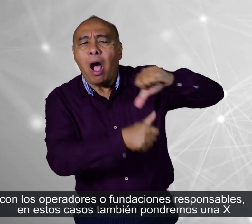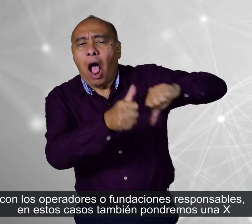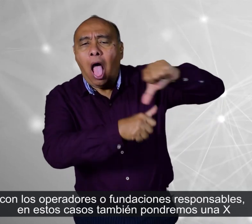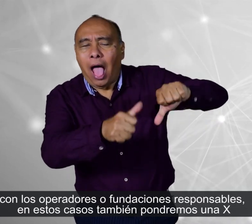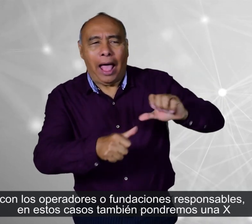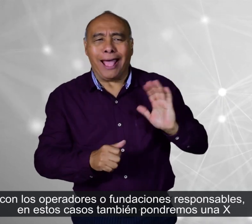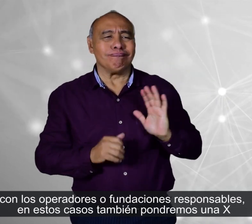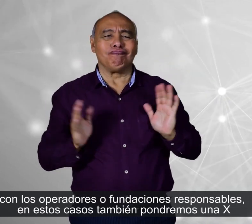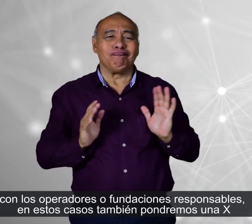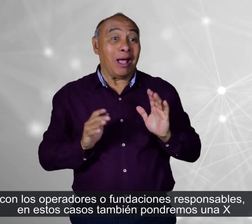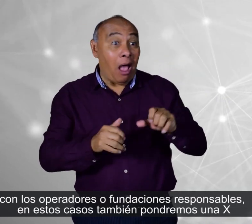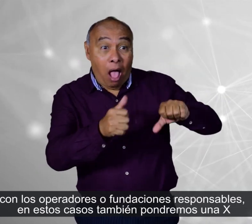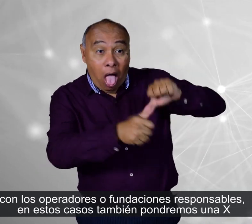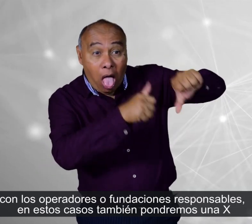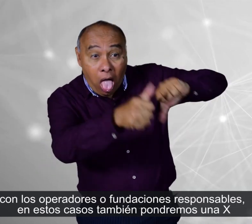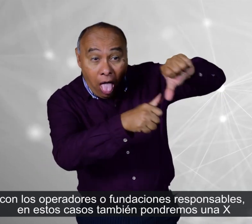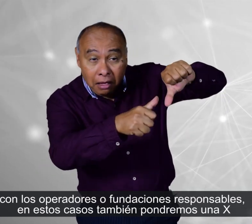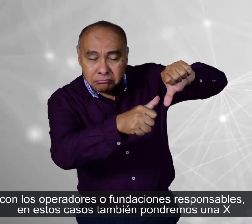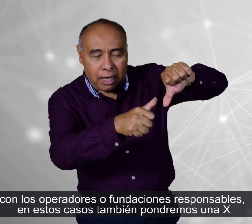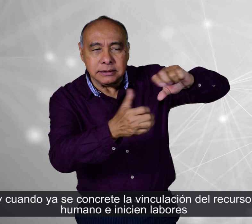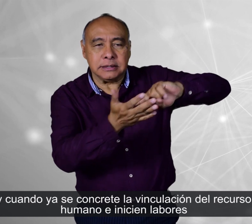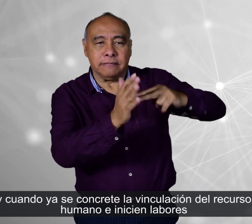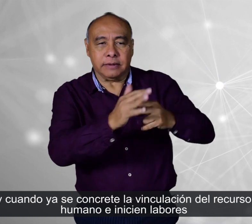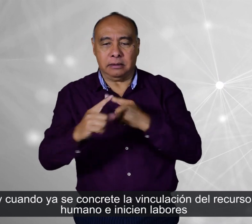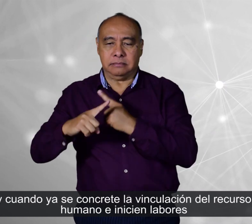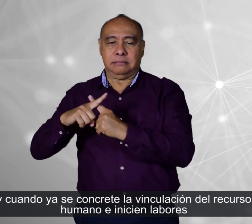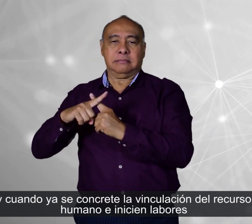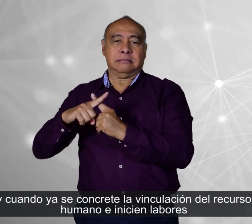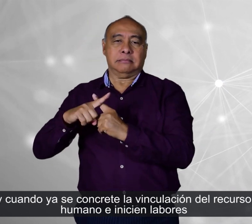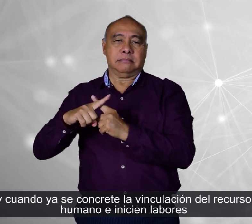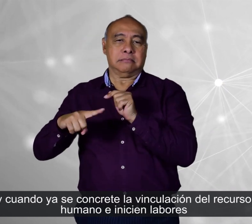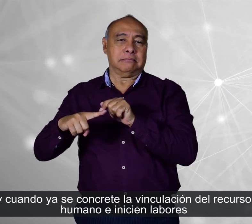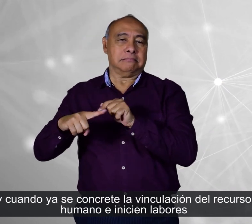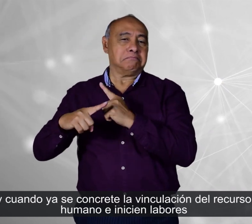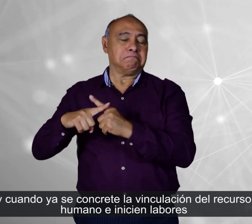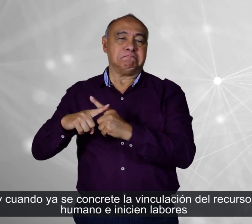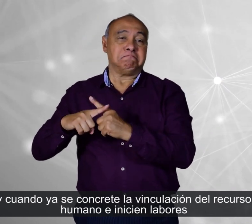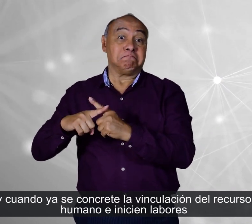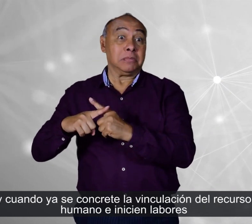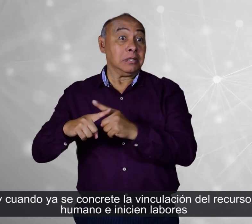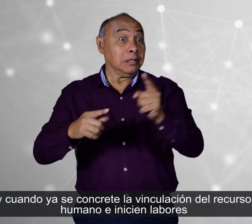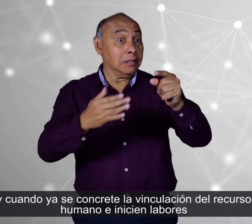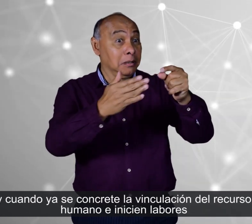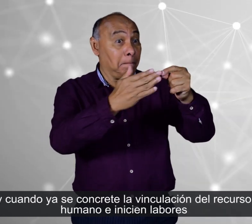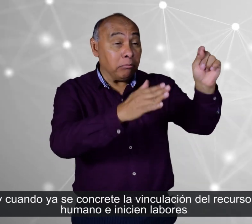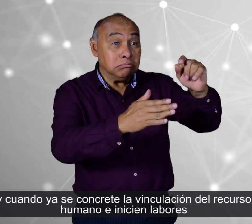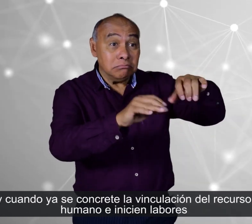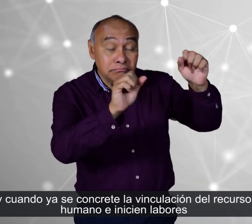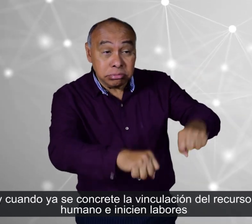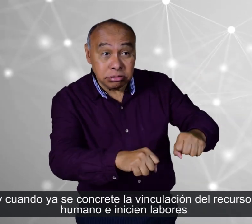En estos casos, también pondremos una X. Y cuando ya se concrete la vinculación del recurso humano